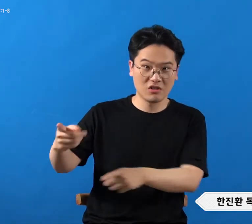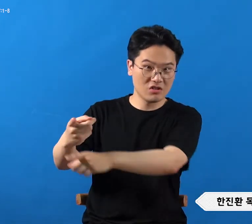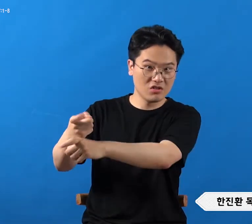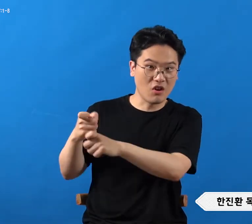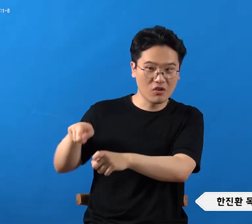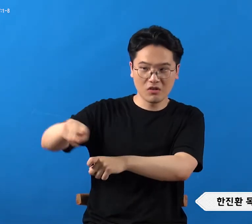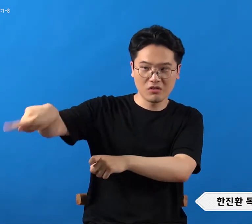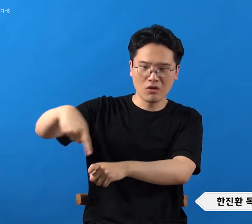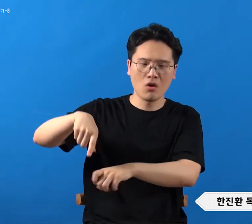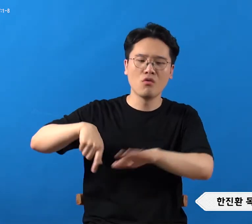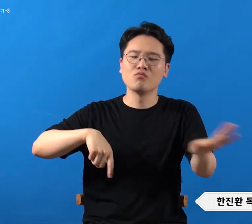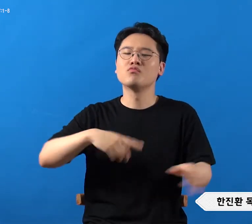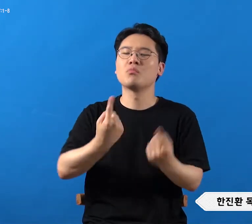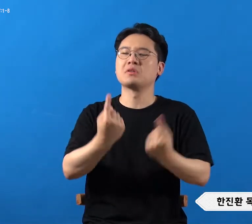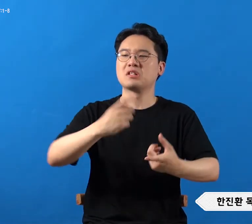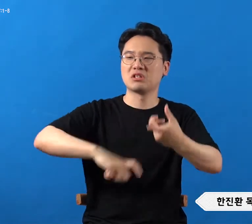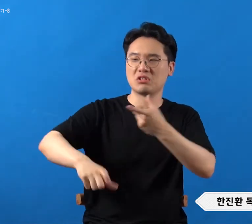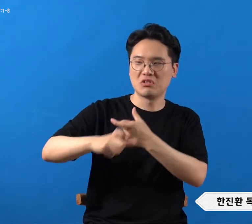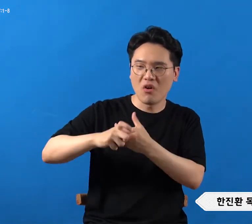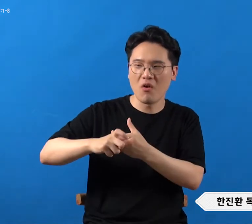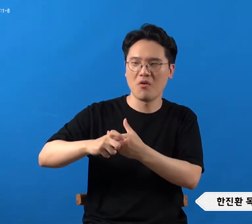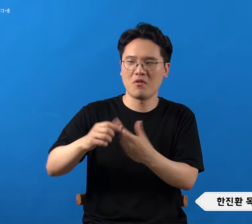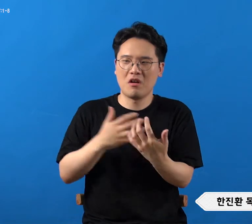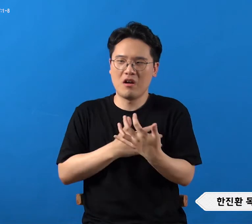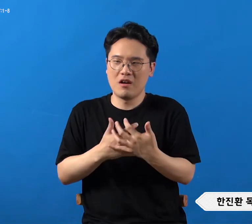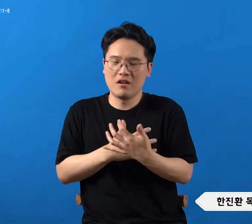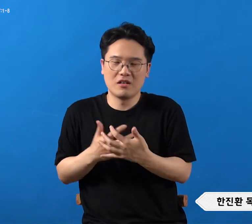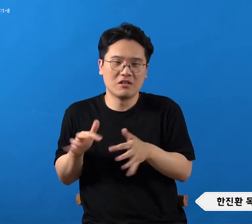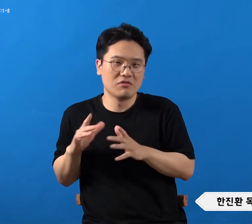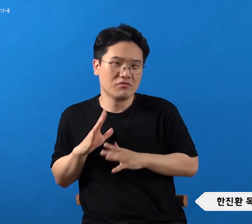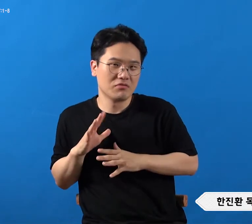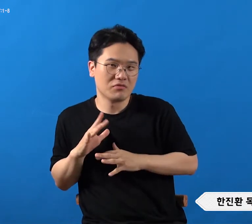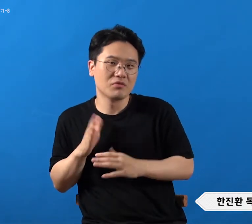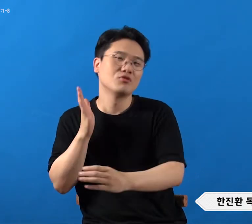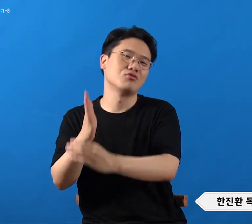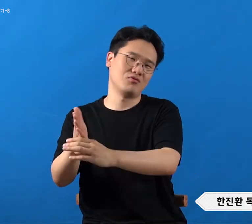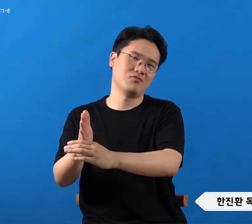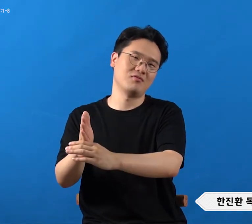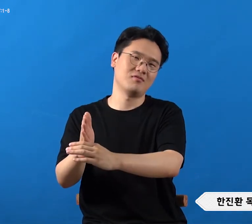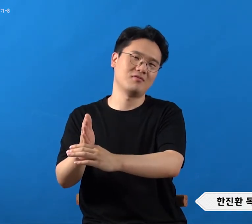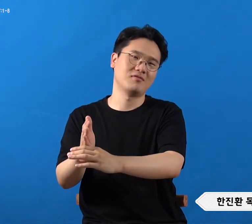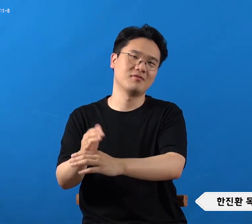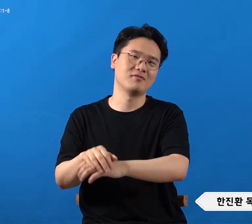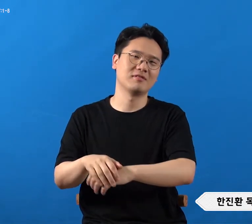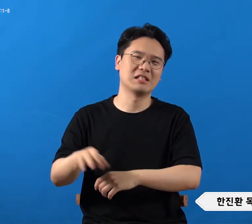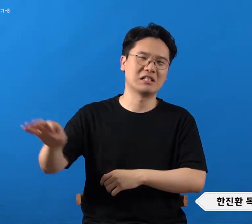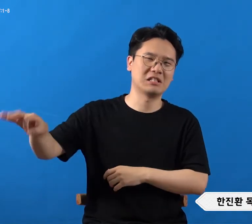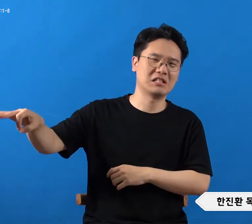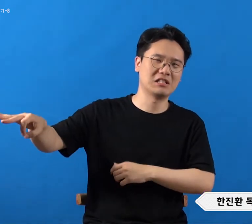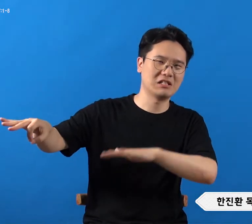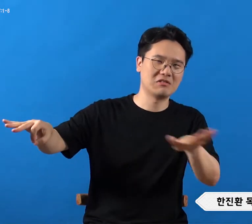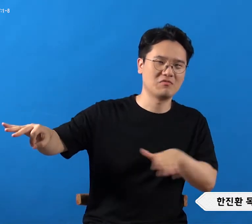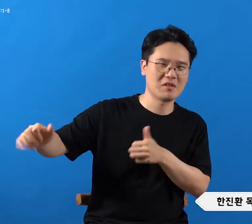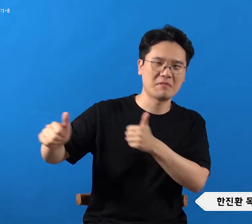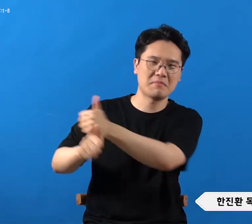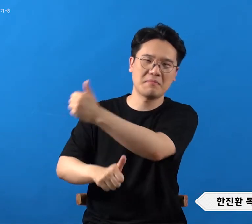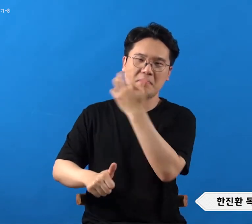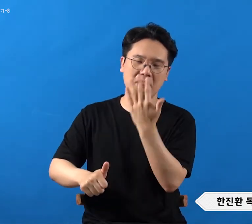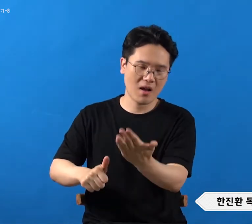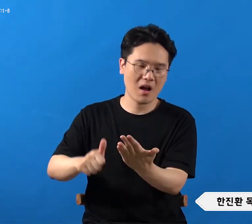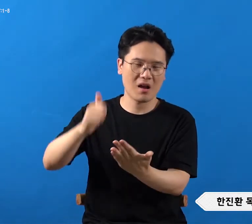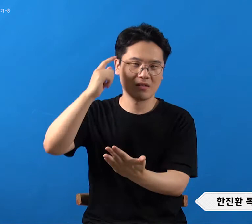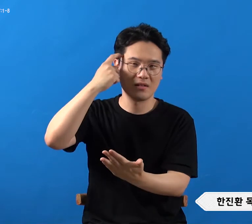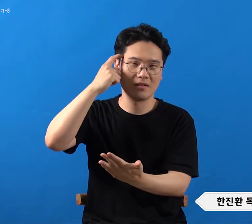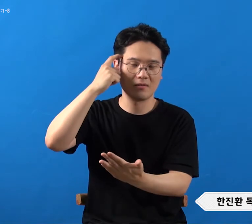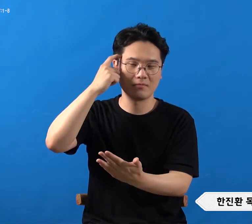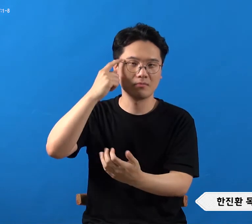떨고 있구나. 저것들 아무것도 아니구나. 용기 100배해졌습니다. 그래서 당장